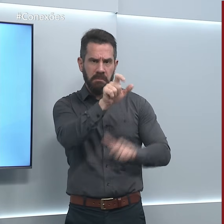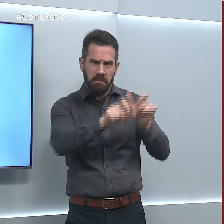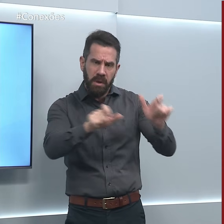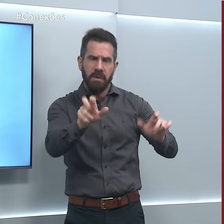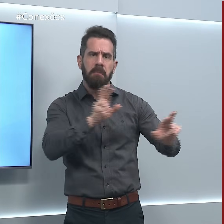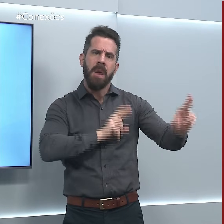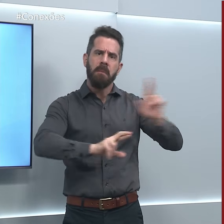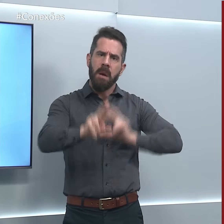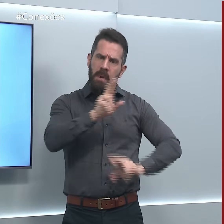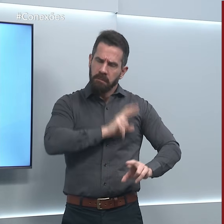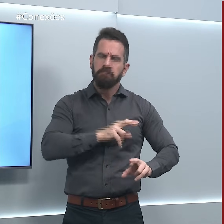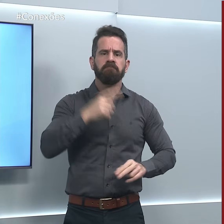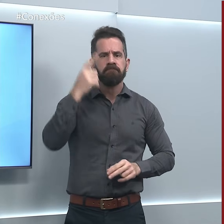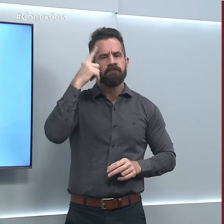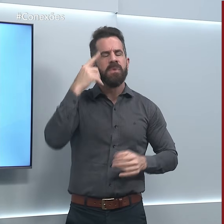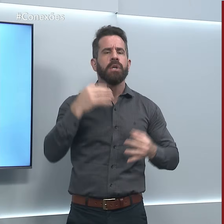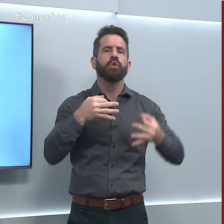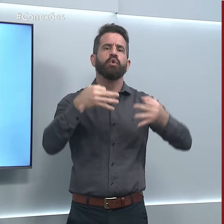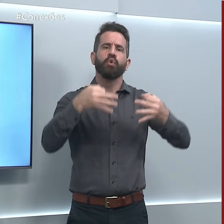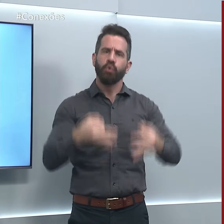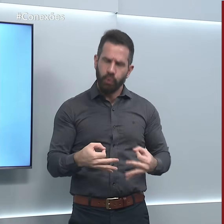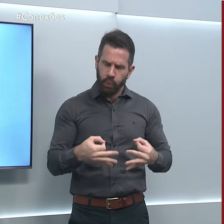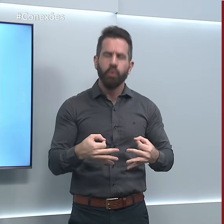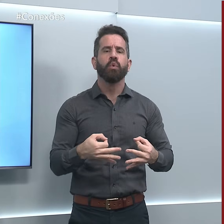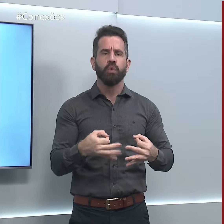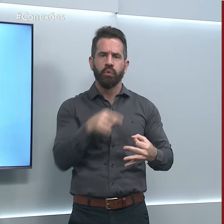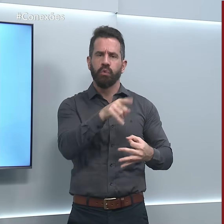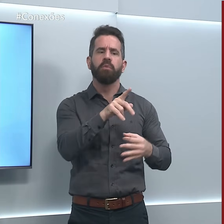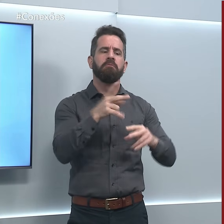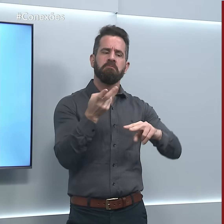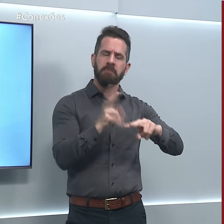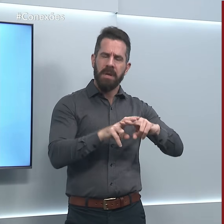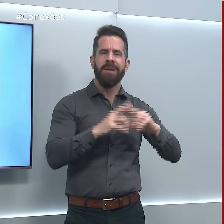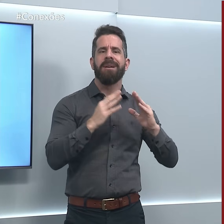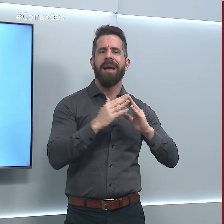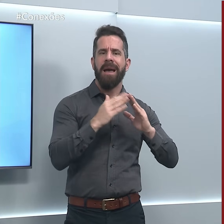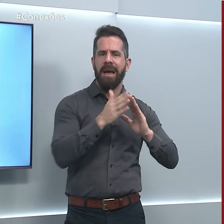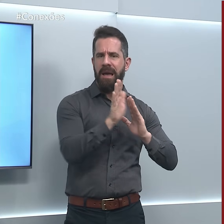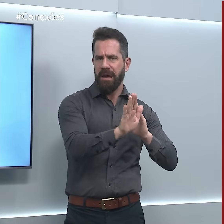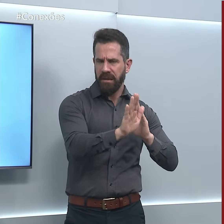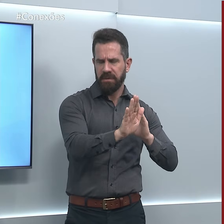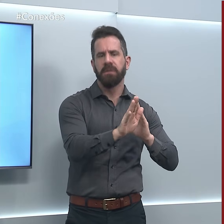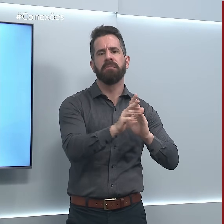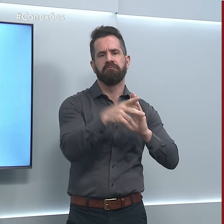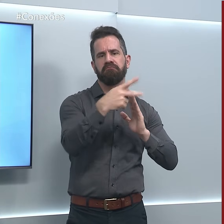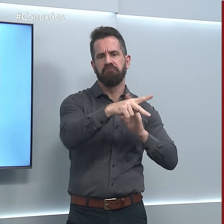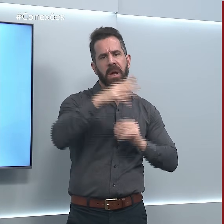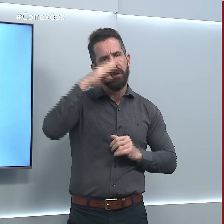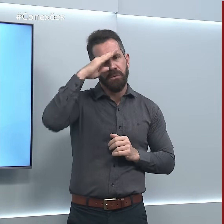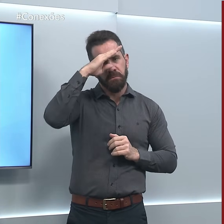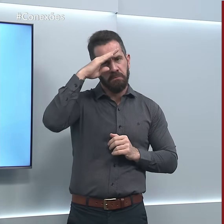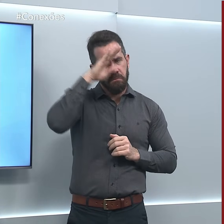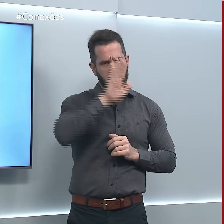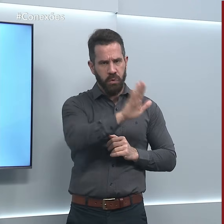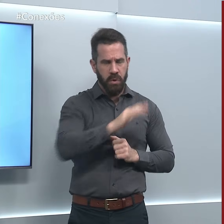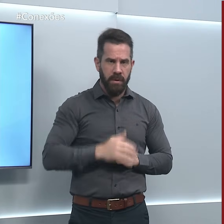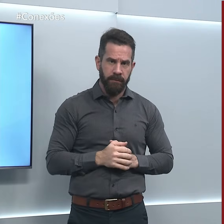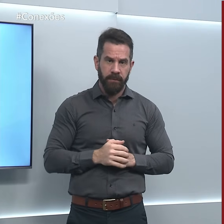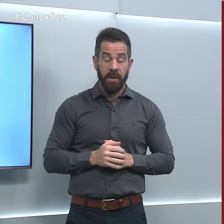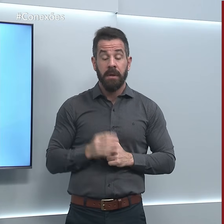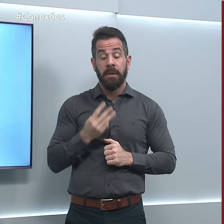que pensam dessa forma, que veem com bons olhos a prisão domiciliar de Jair Bolsonaro. Já